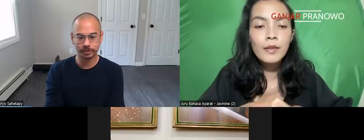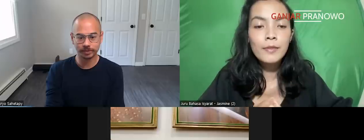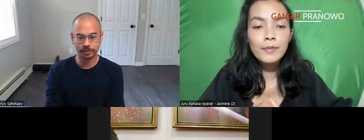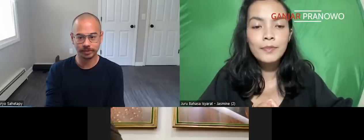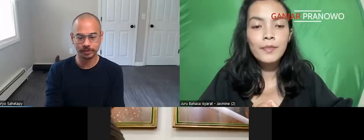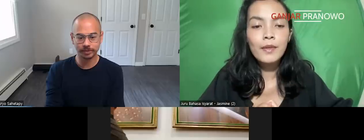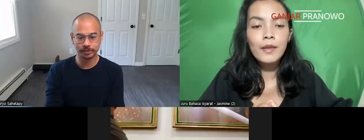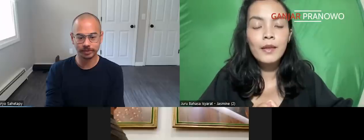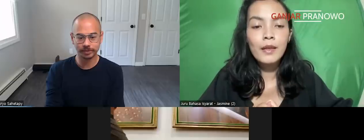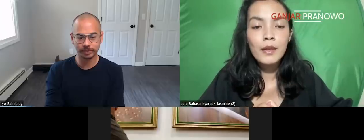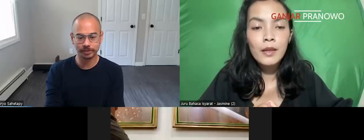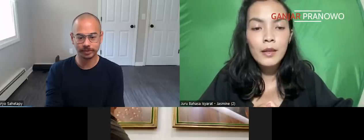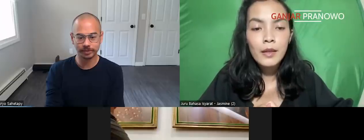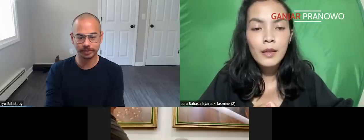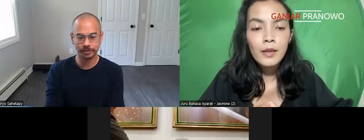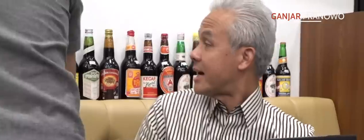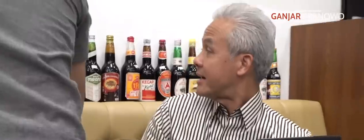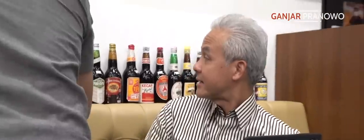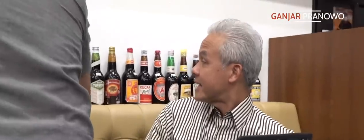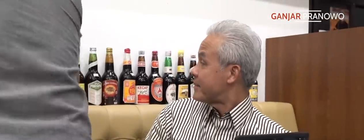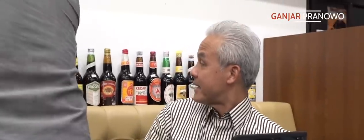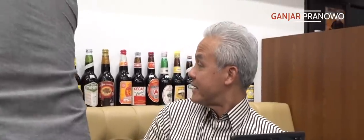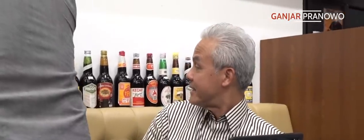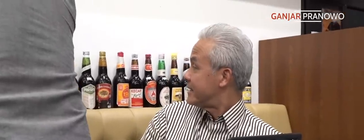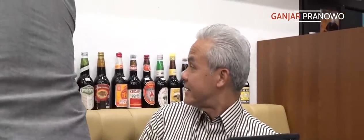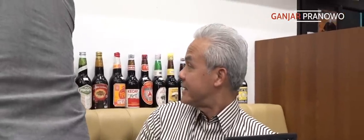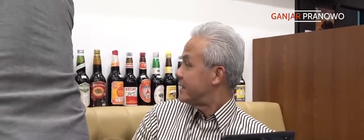Heeh Oh